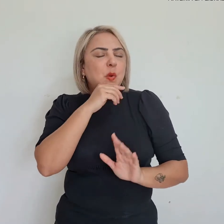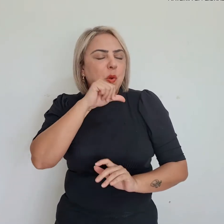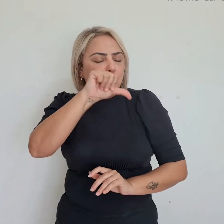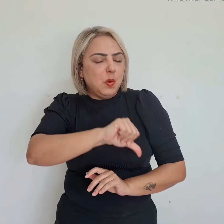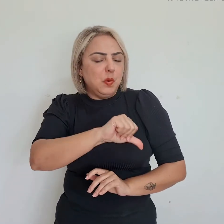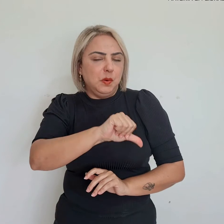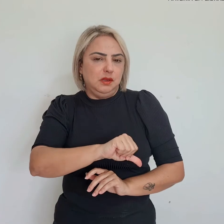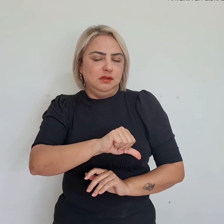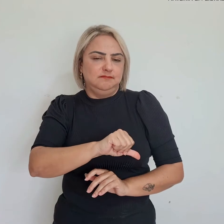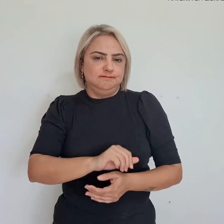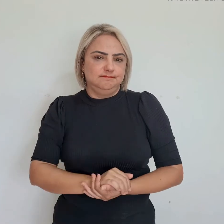negativo acima referido.